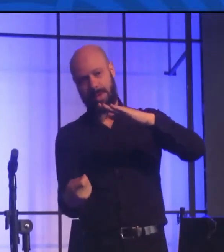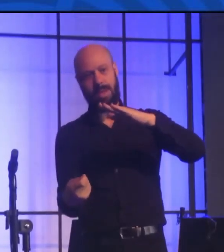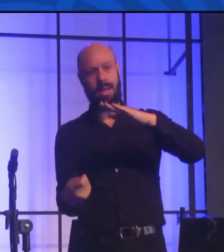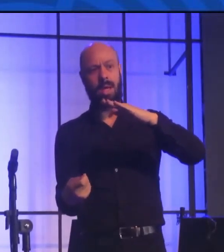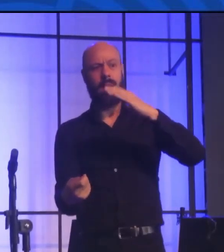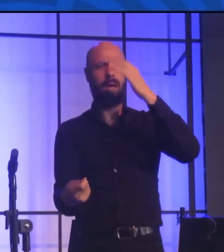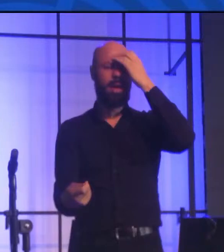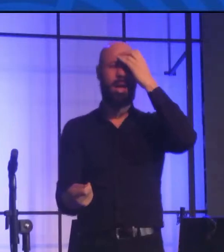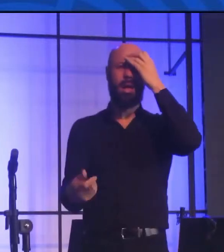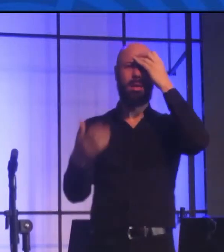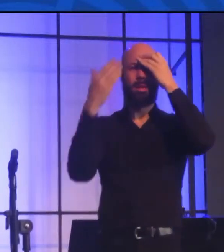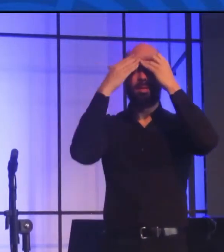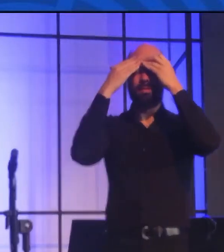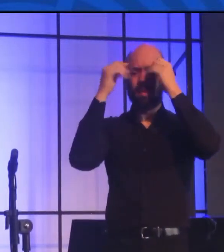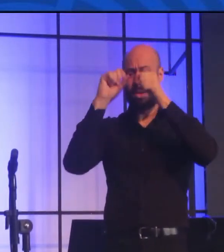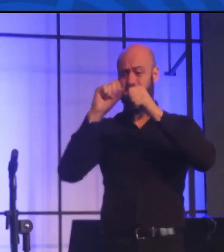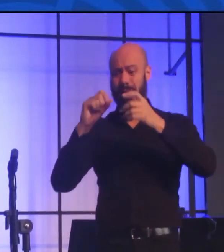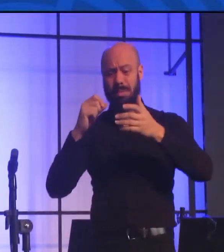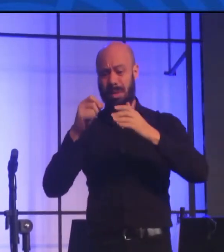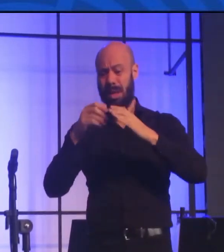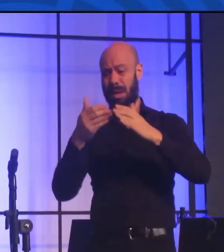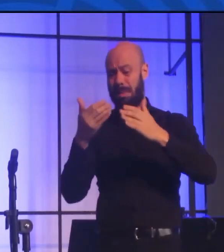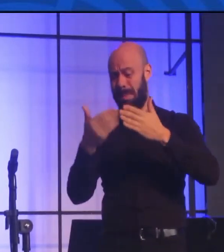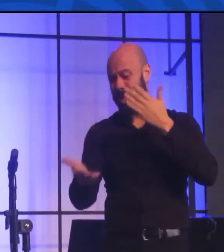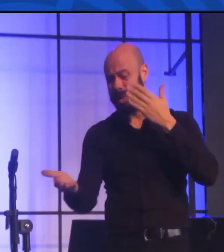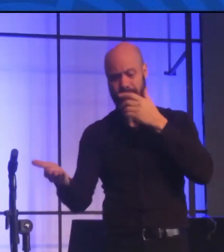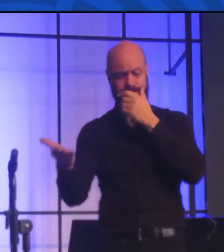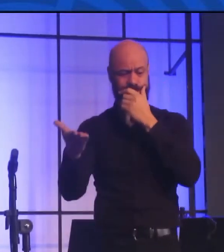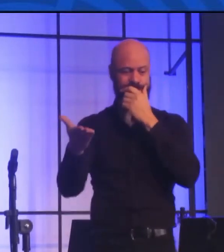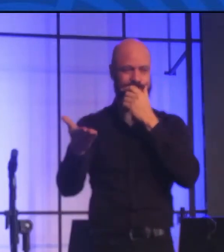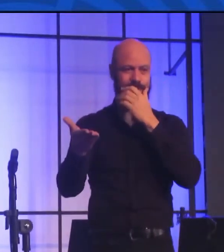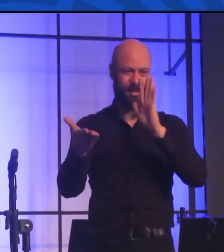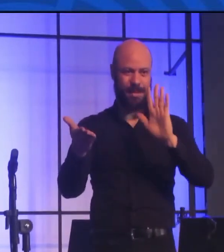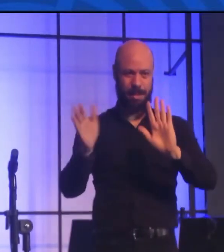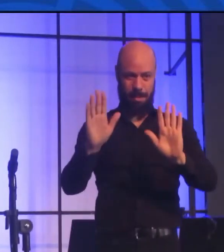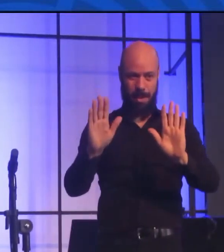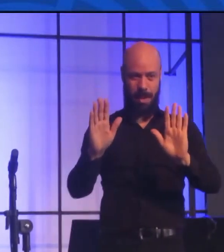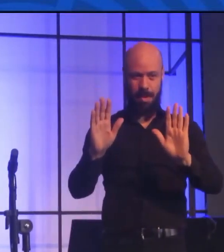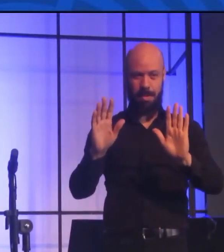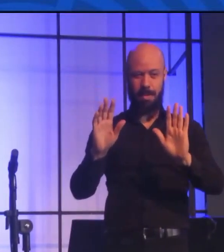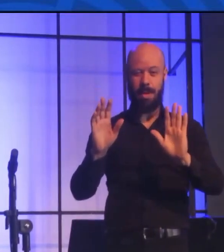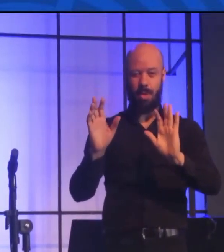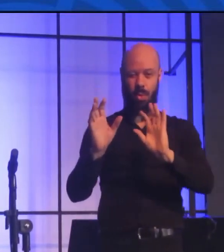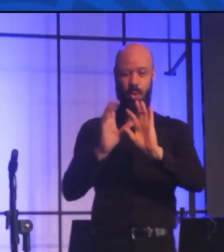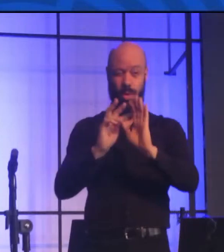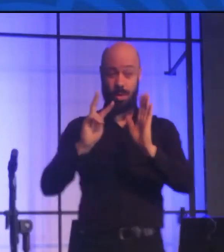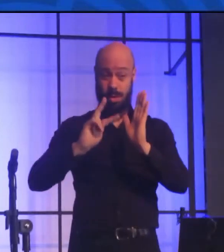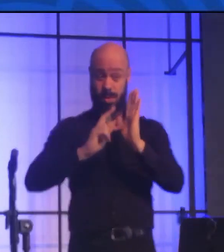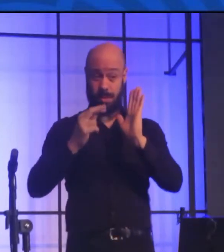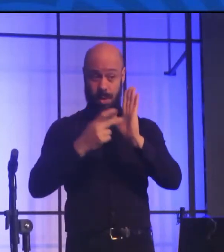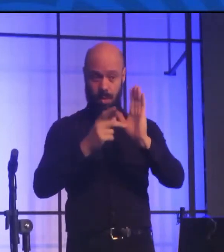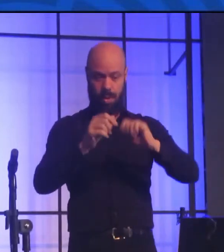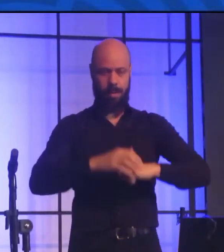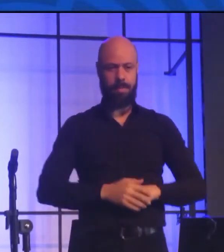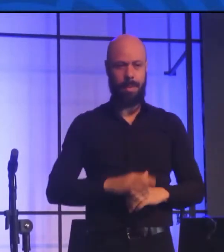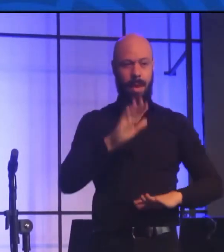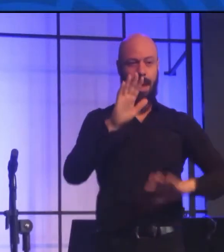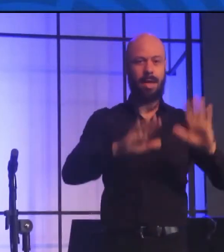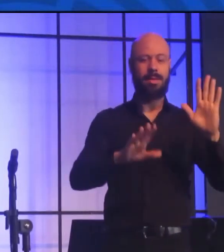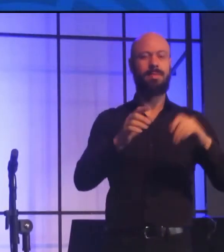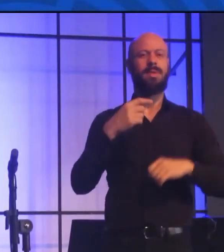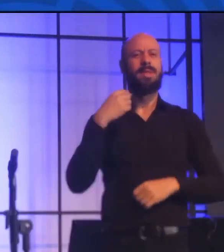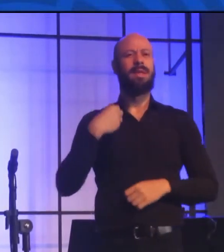Você já esteve indo bem com a permissão de Deus, fazendo algo que você sabe que é o que Deus gostaria para a sua